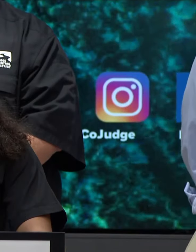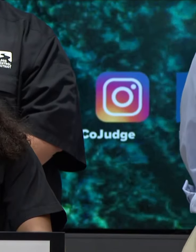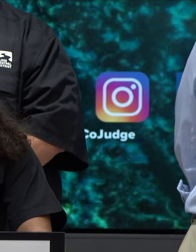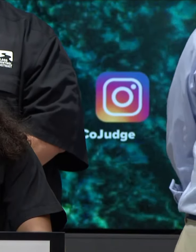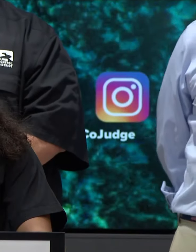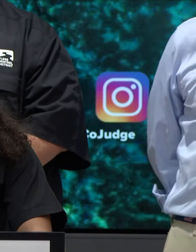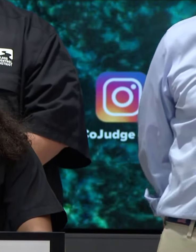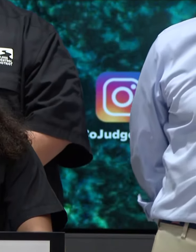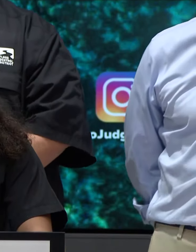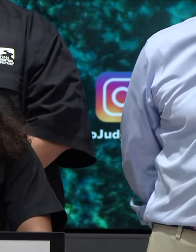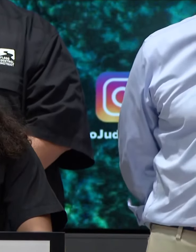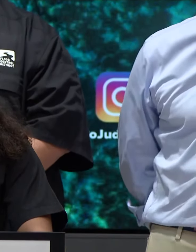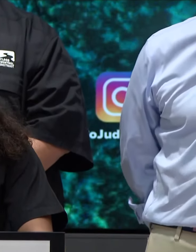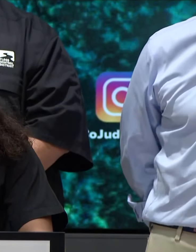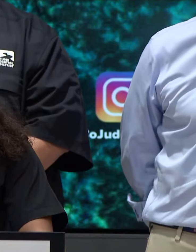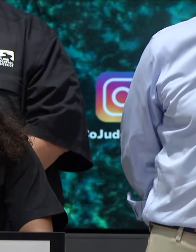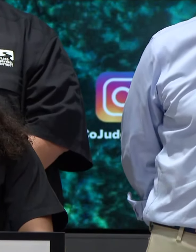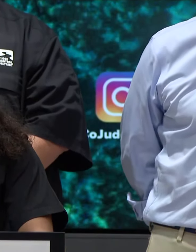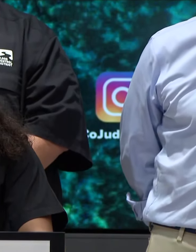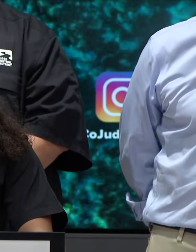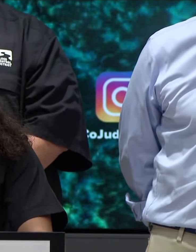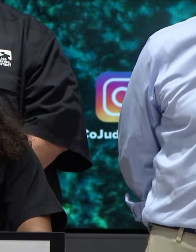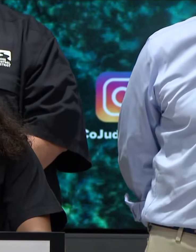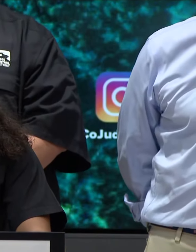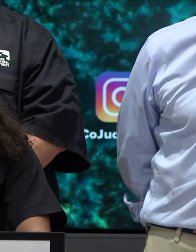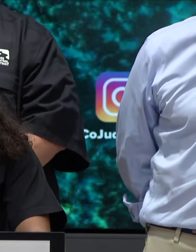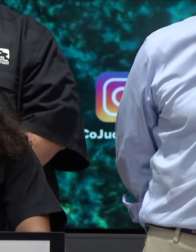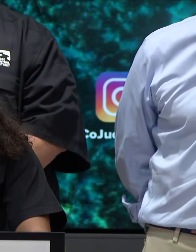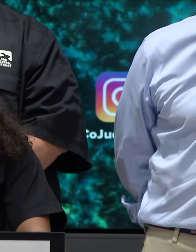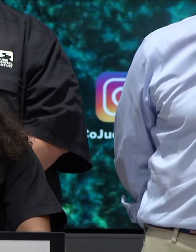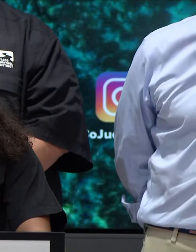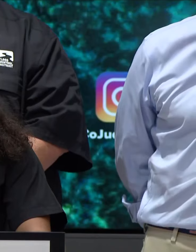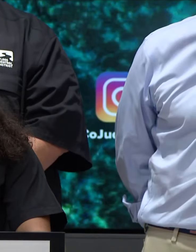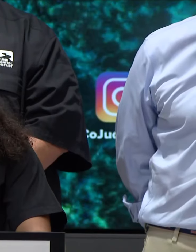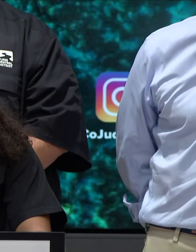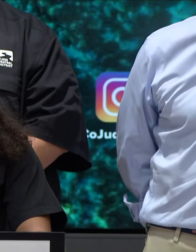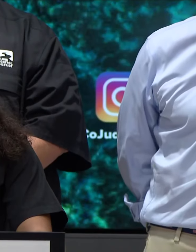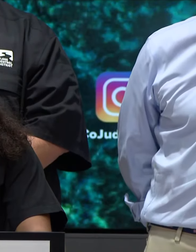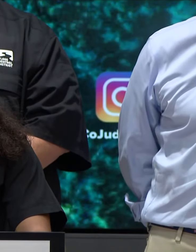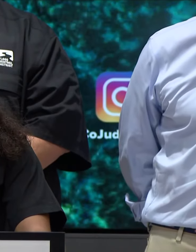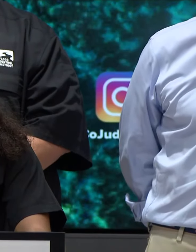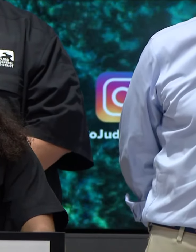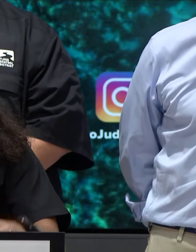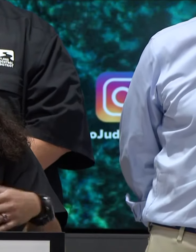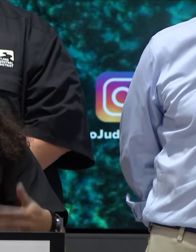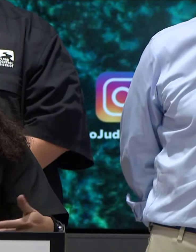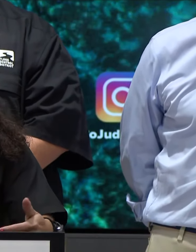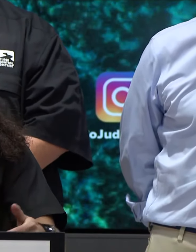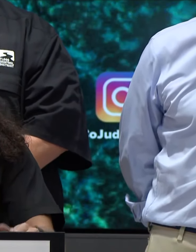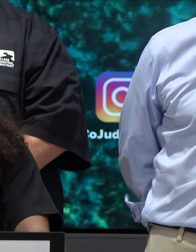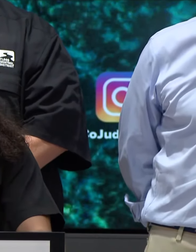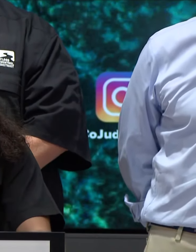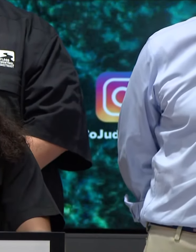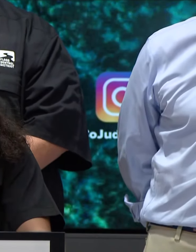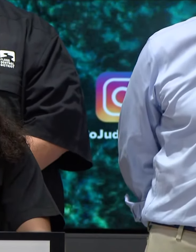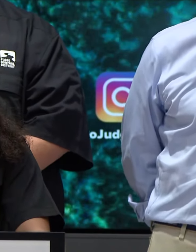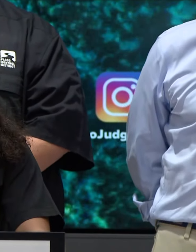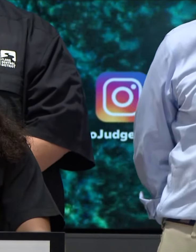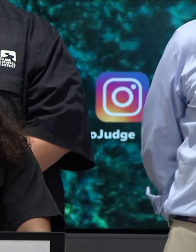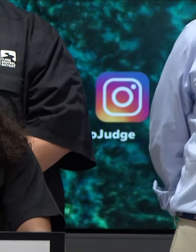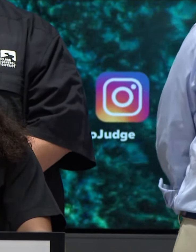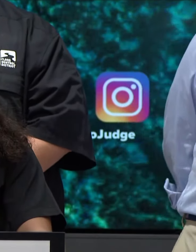luz restaurada. Yo no soy una de los afortunados, pero sí está mejorando la situación